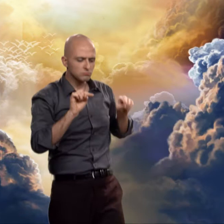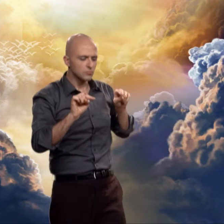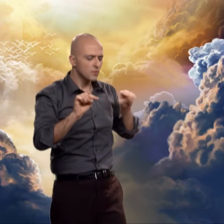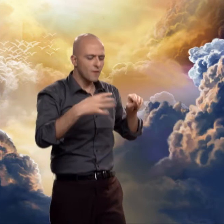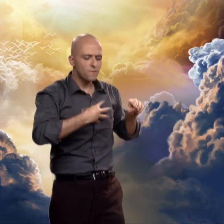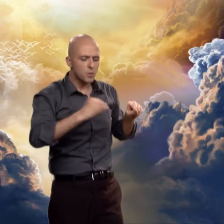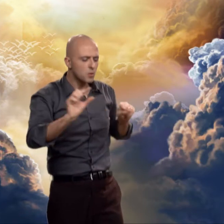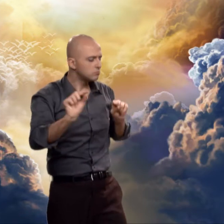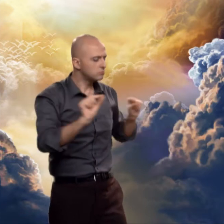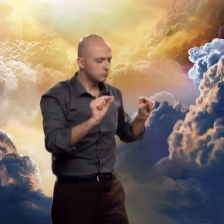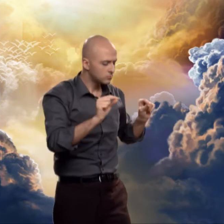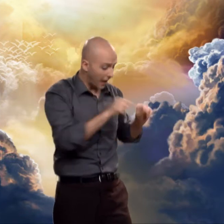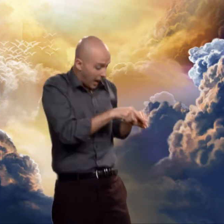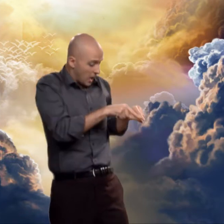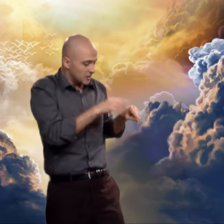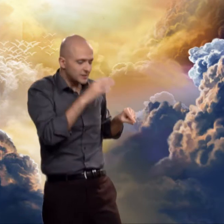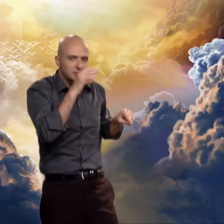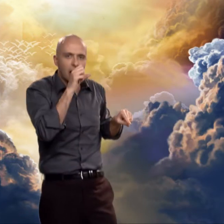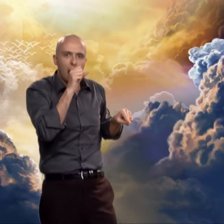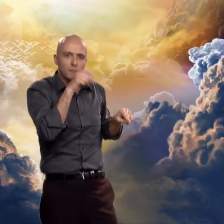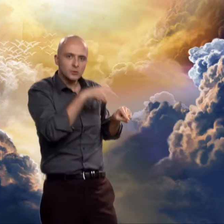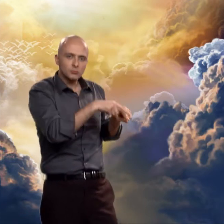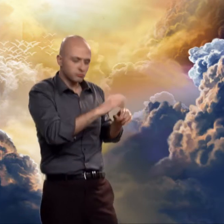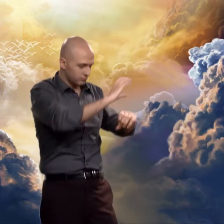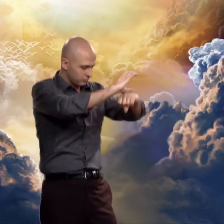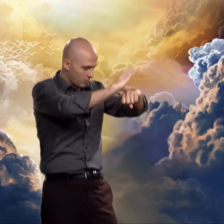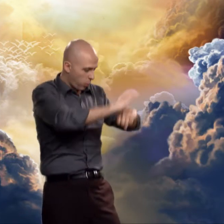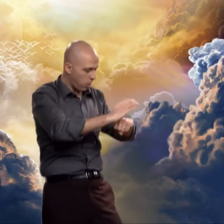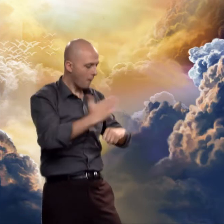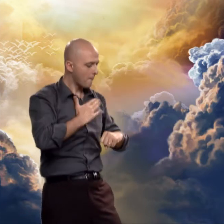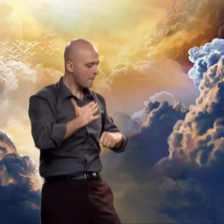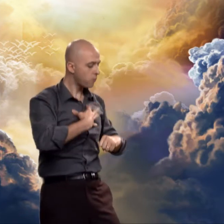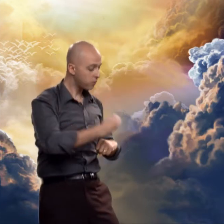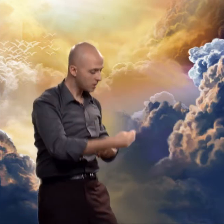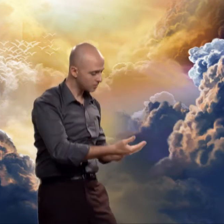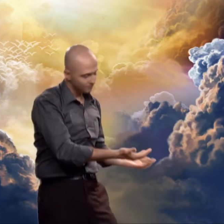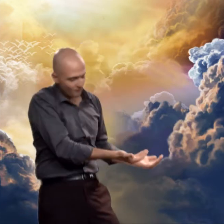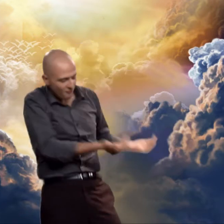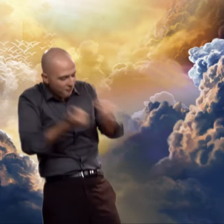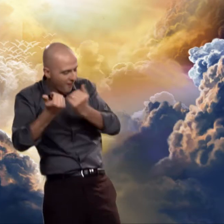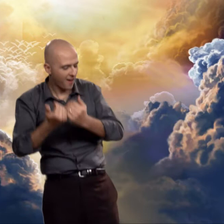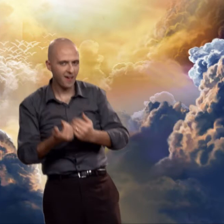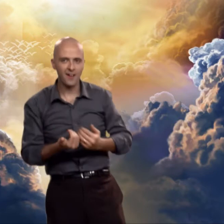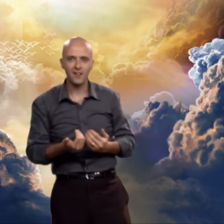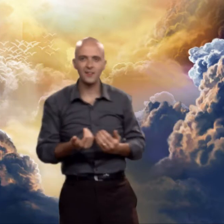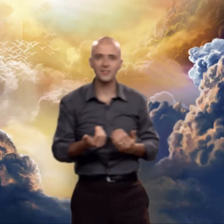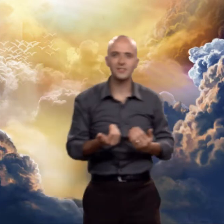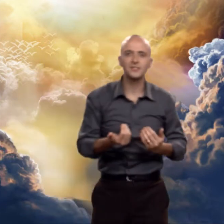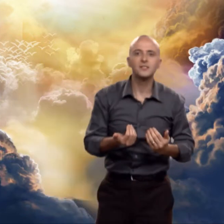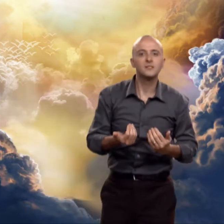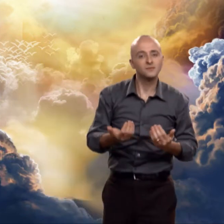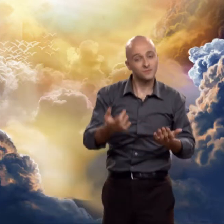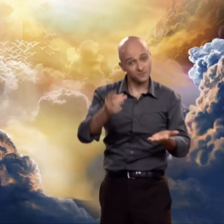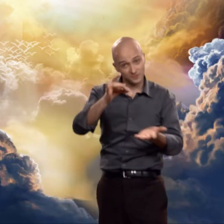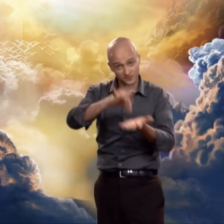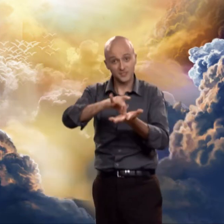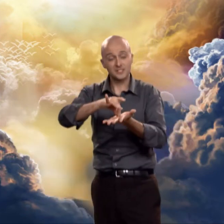solene do Senhor, que conhece os corações, prova que eles estão desprezando os mandamentos divinos. O profeta